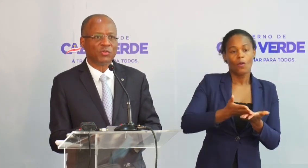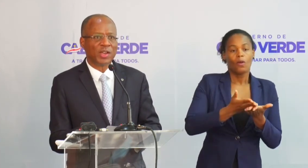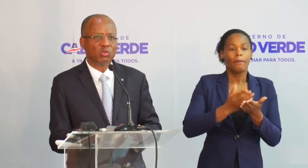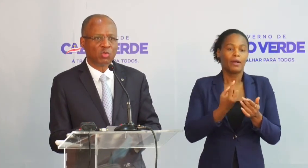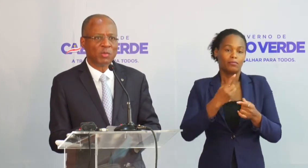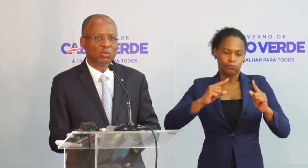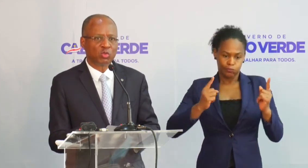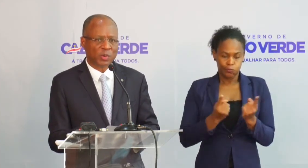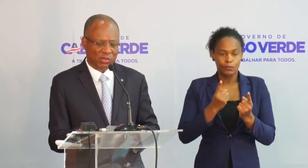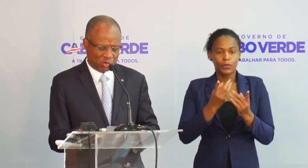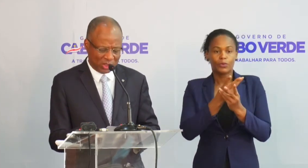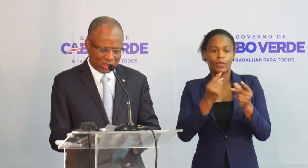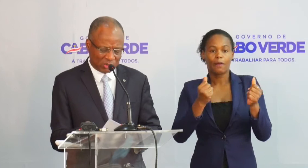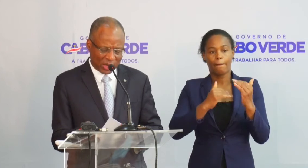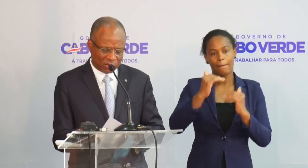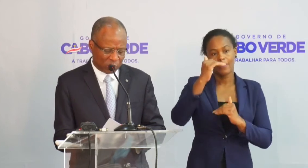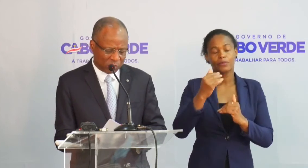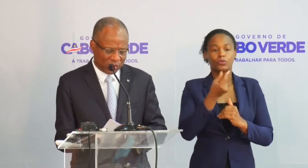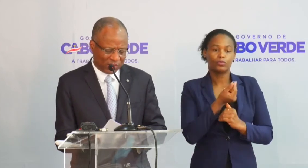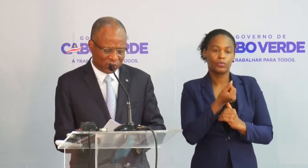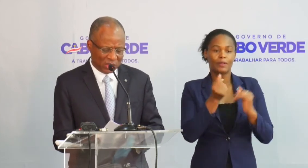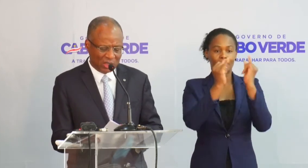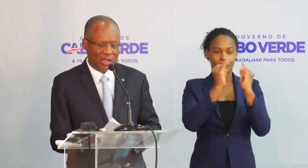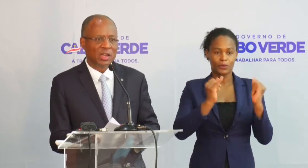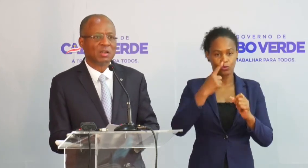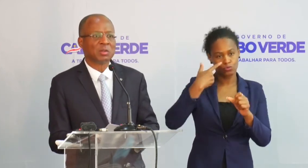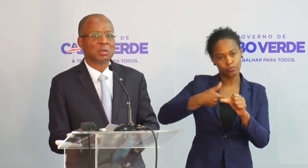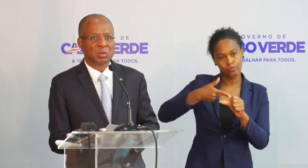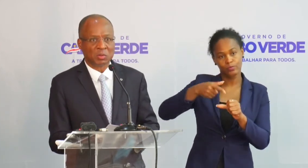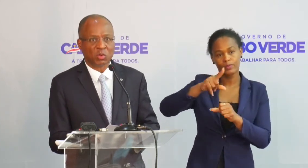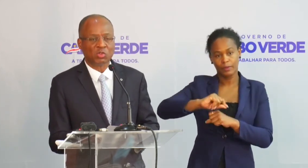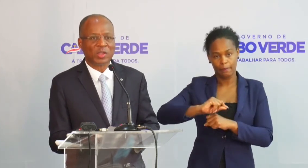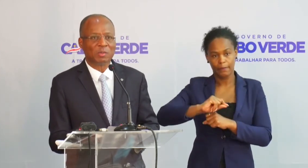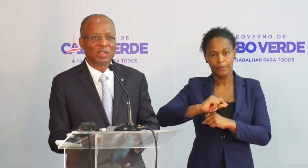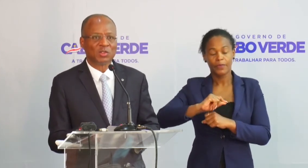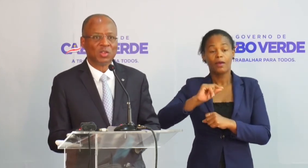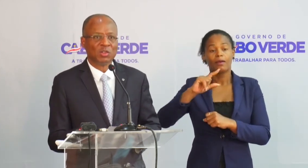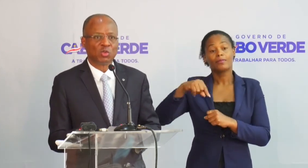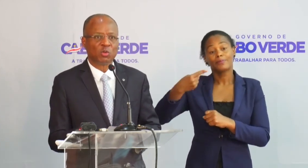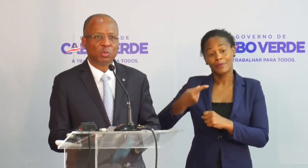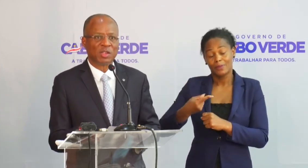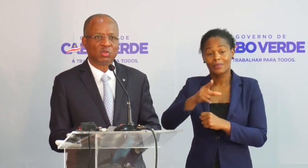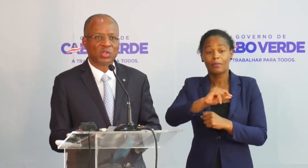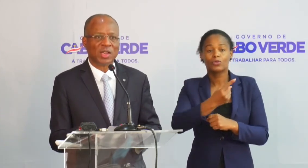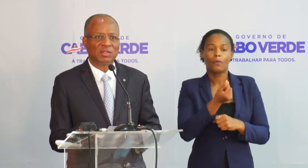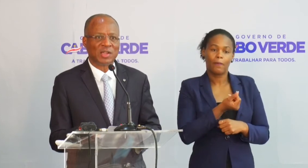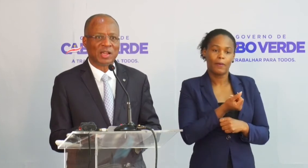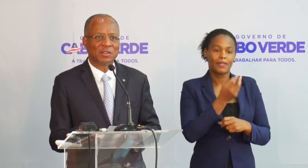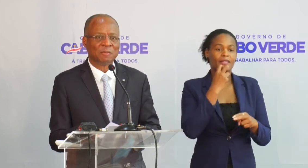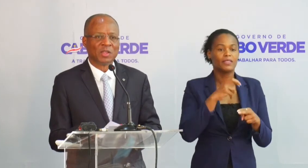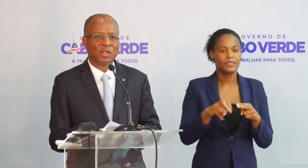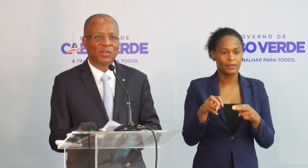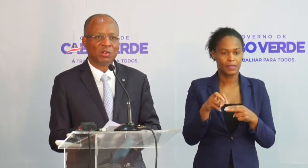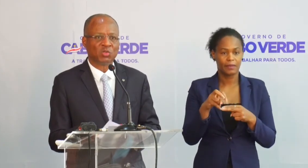os efeitos do aumento dos preços internacionais de combustíveis e, consequentemente, sobre os preços da